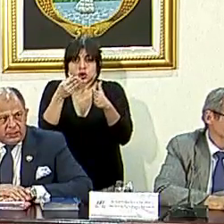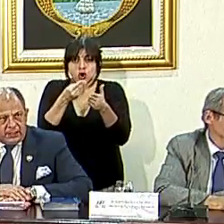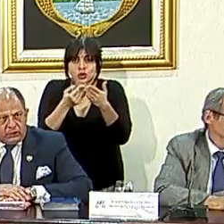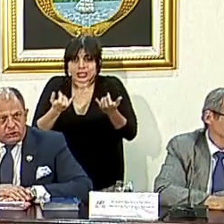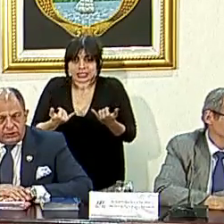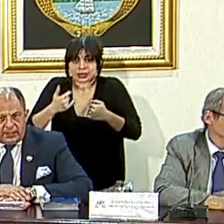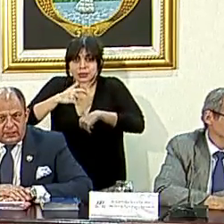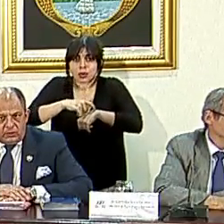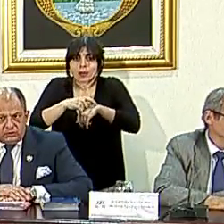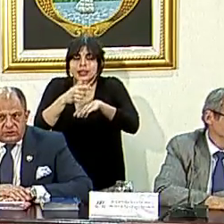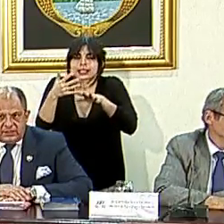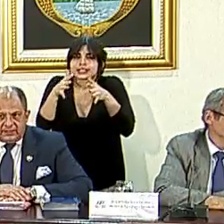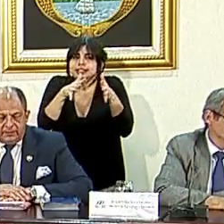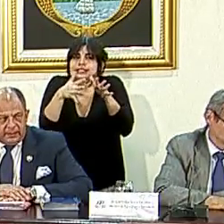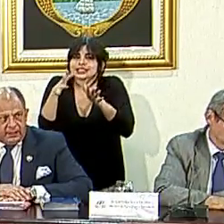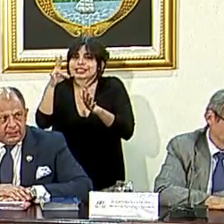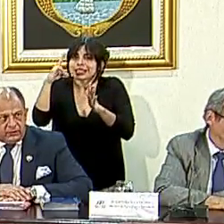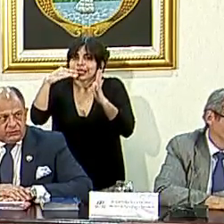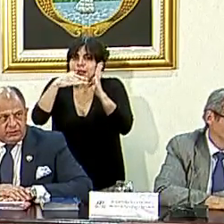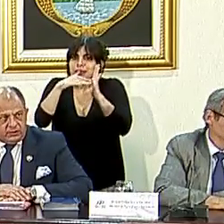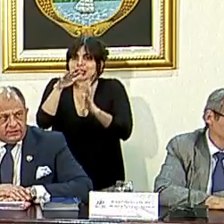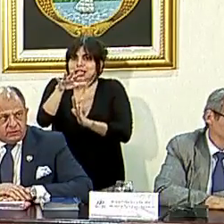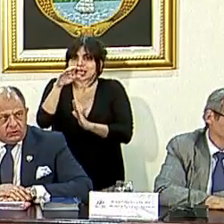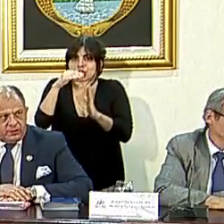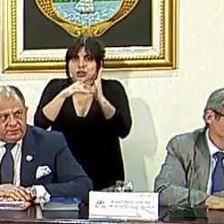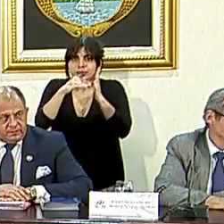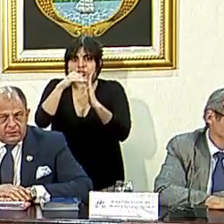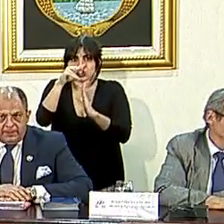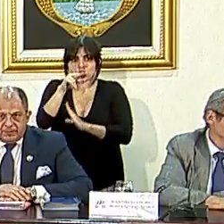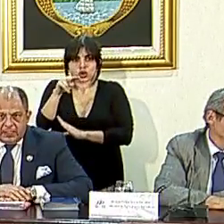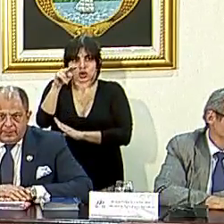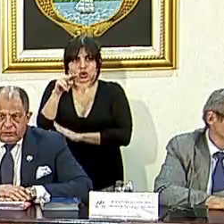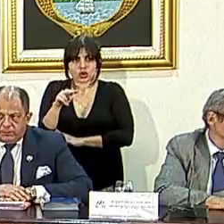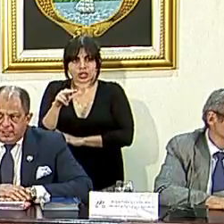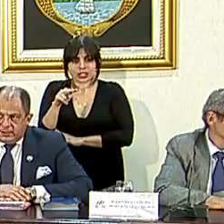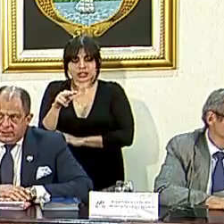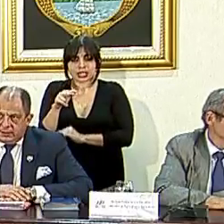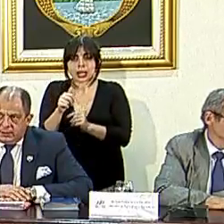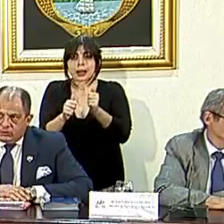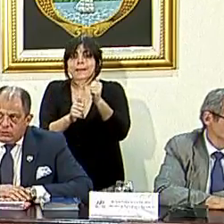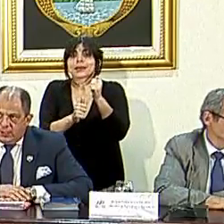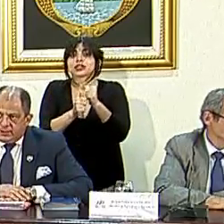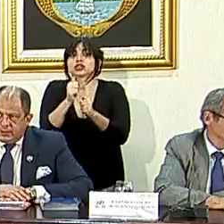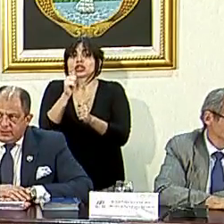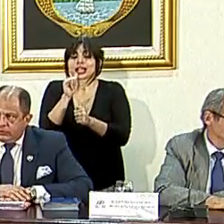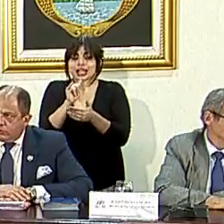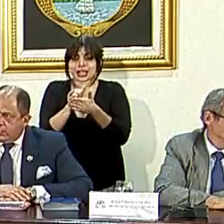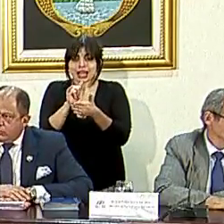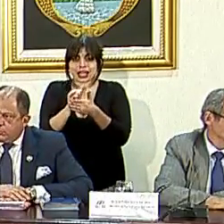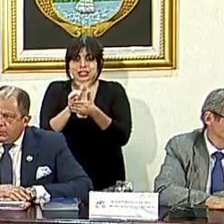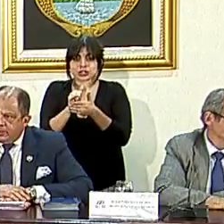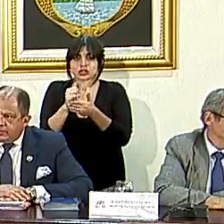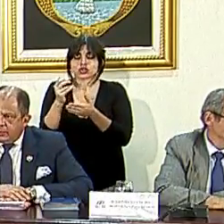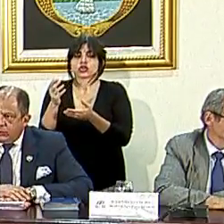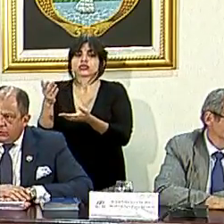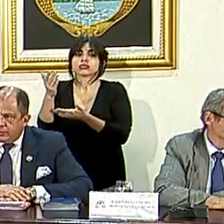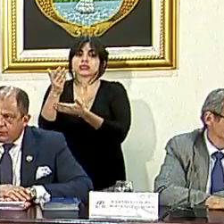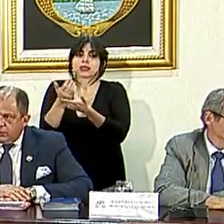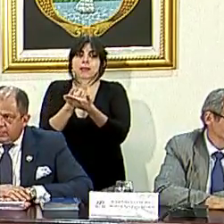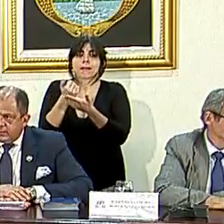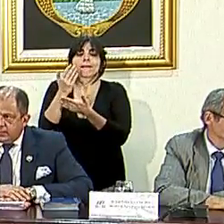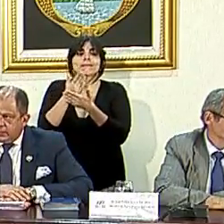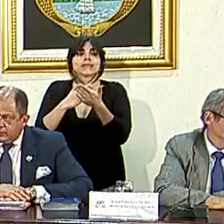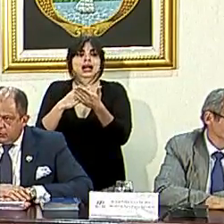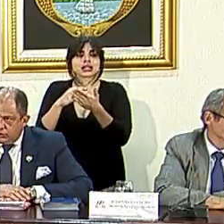momento ronda los 7.500 millones de colones, la mayor parte de los cuales han sido erogados por el Ministerio de